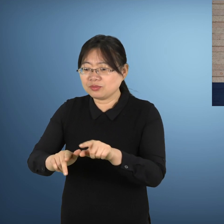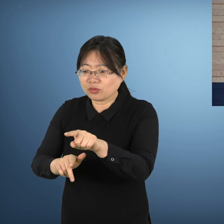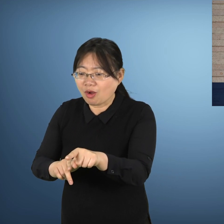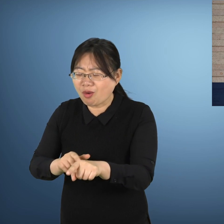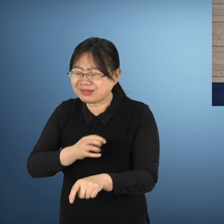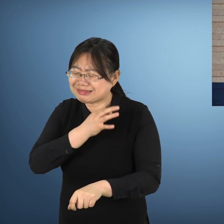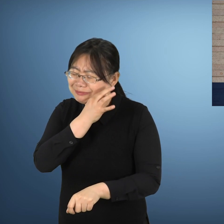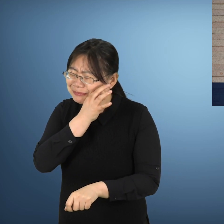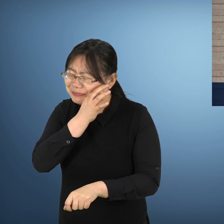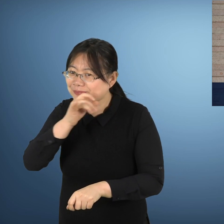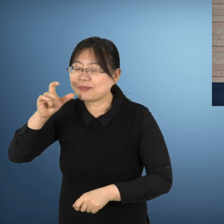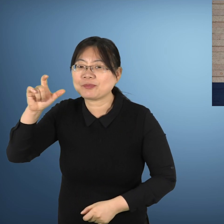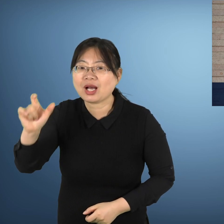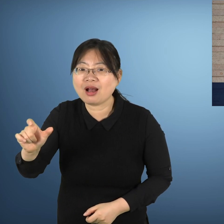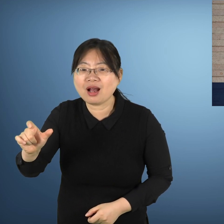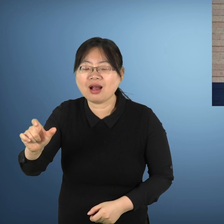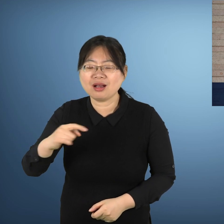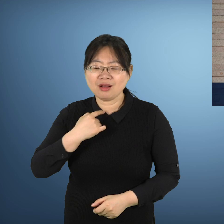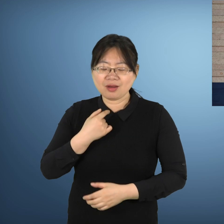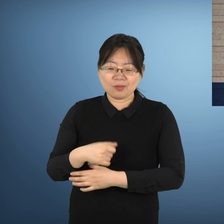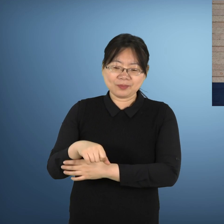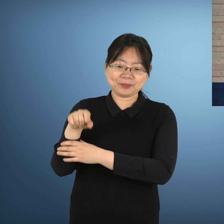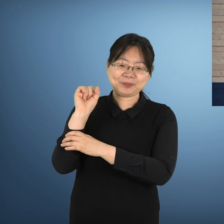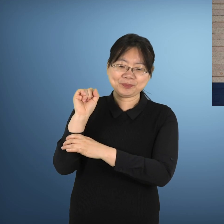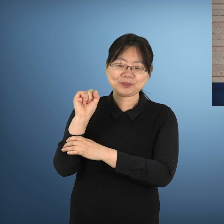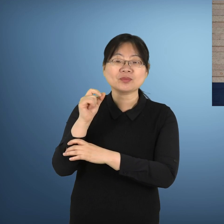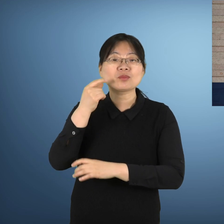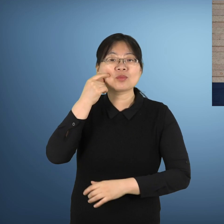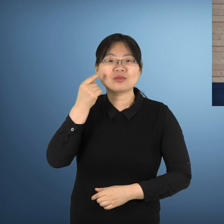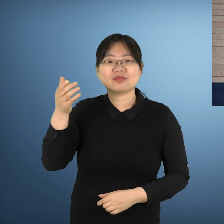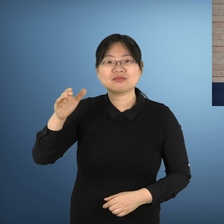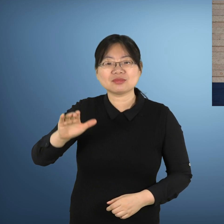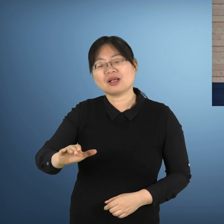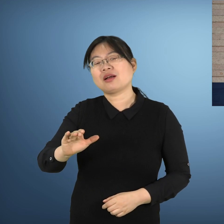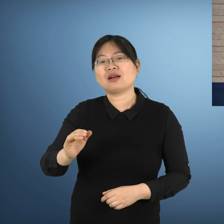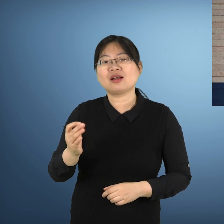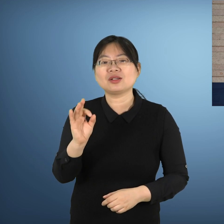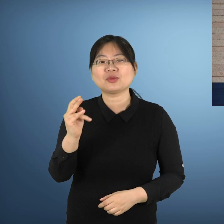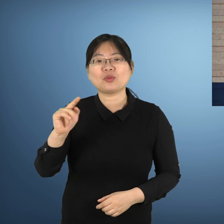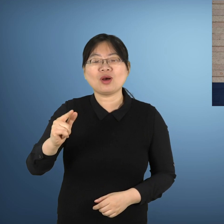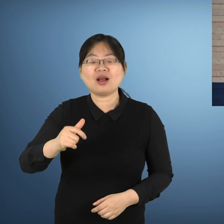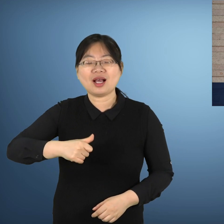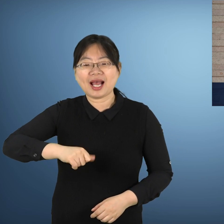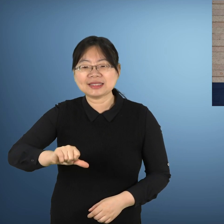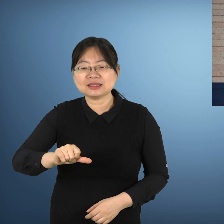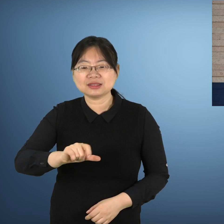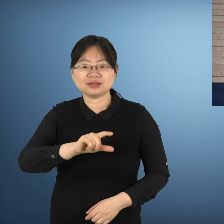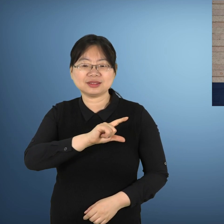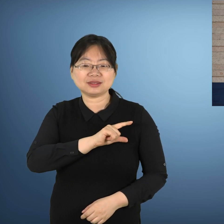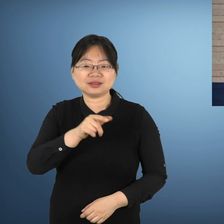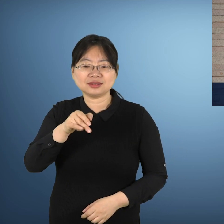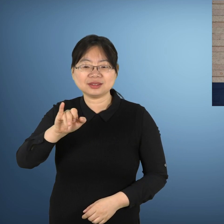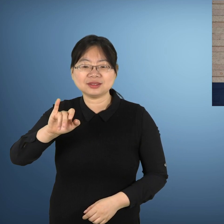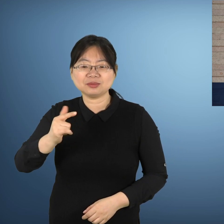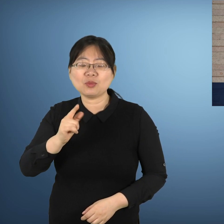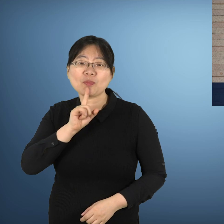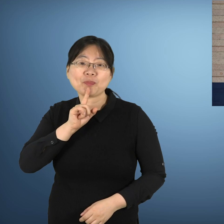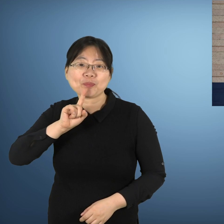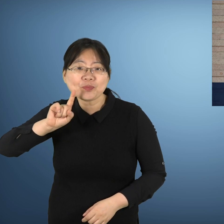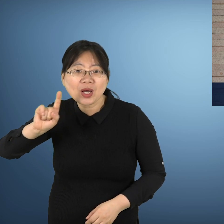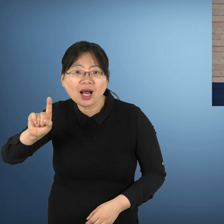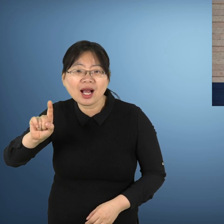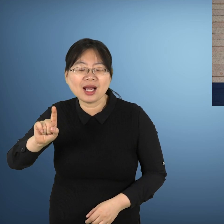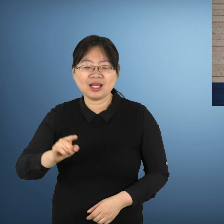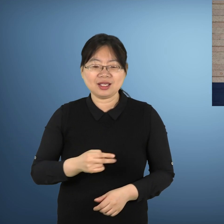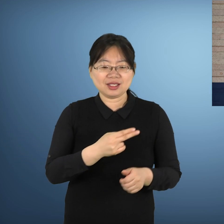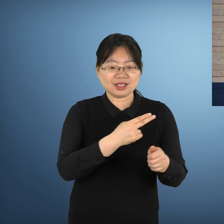가득하고 얼굴을 들 수 없는 자리이지만 요한의 아들 시몬아, 이것은